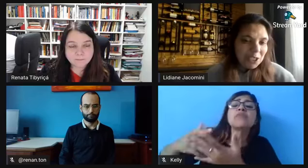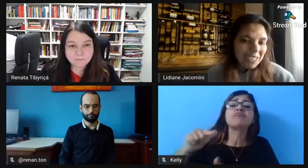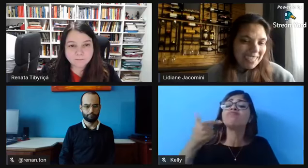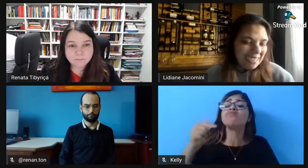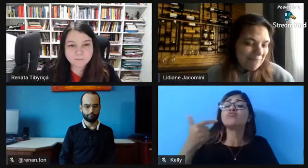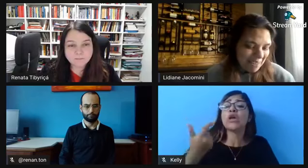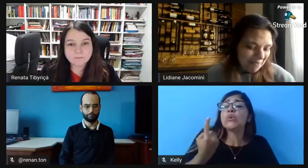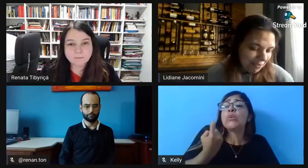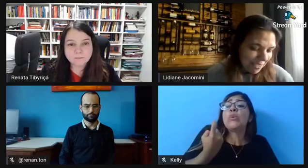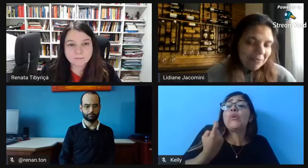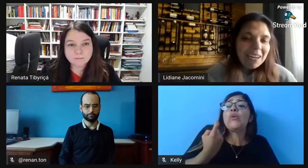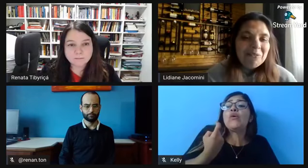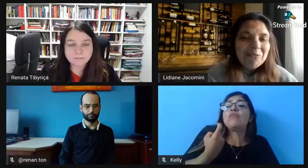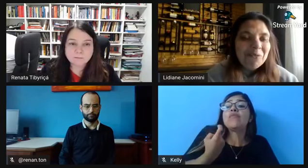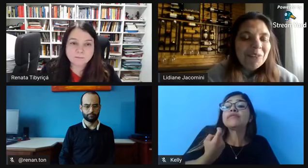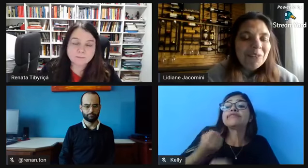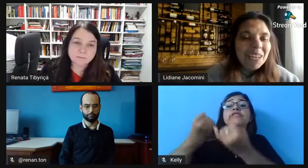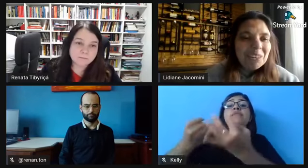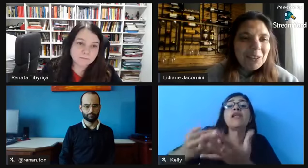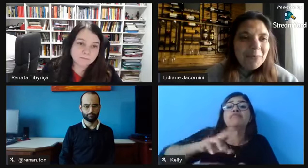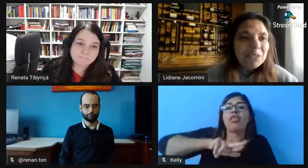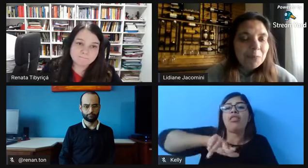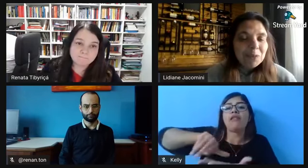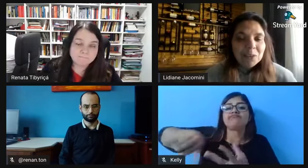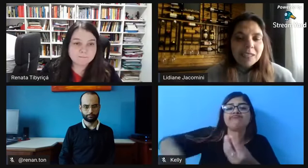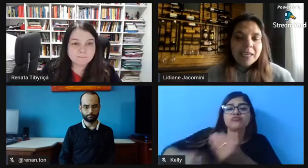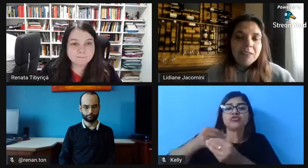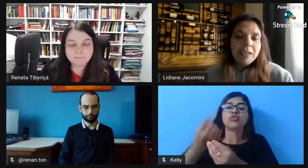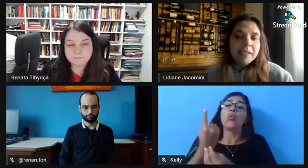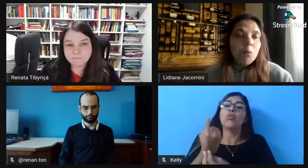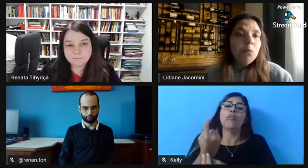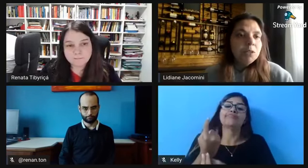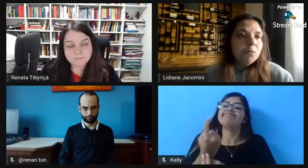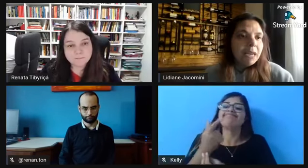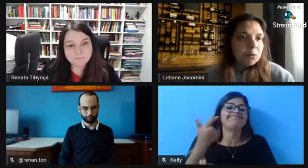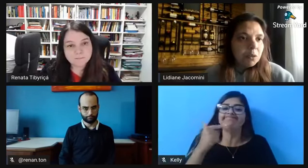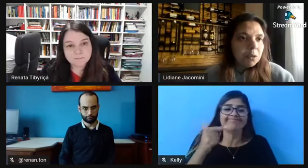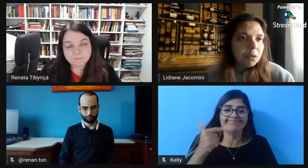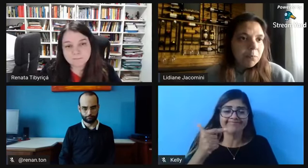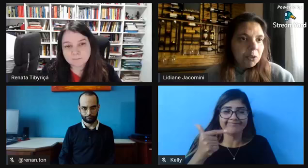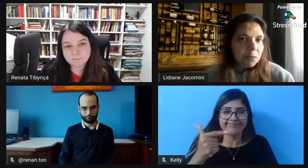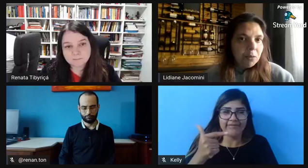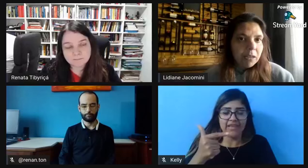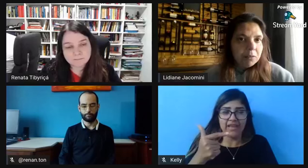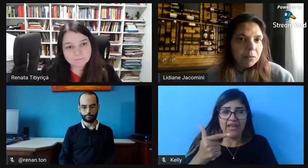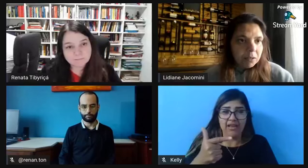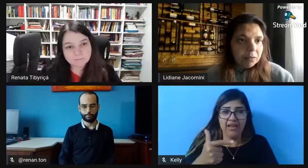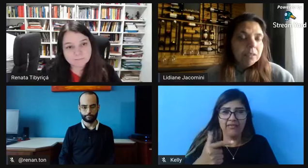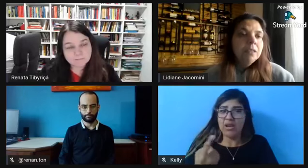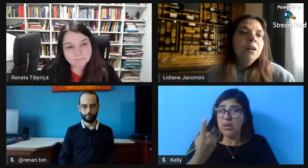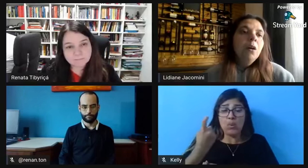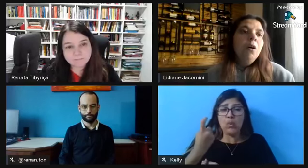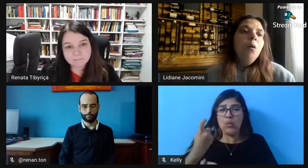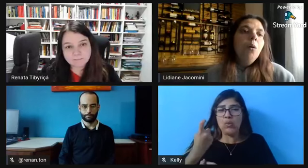para você vai com um relatório médico para todas. Aí ela fala: é um único médico que pode me dar um relatório?